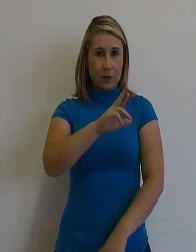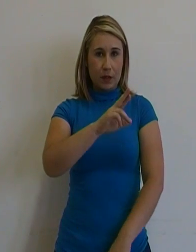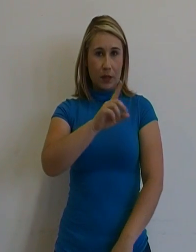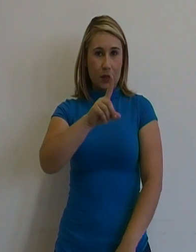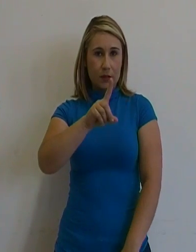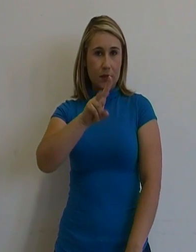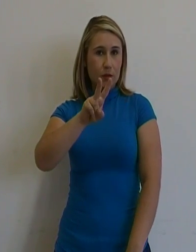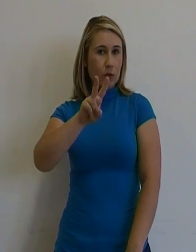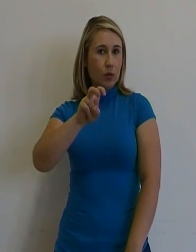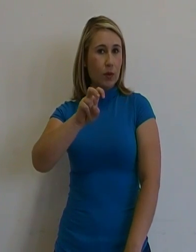número